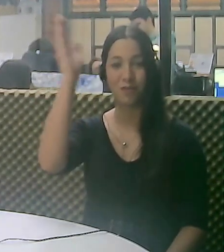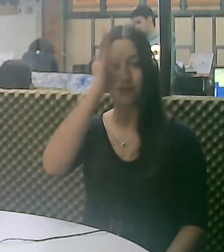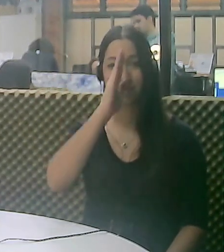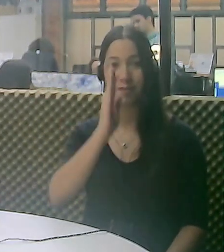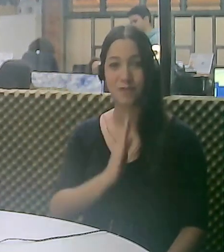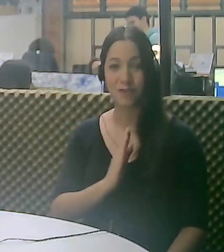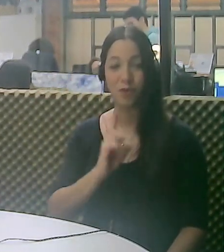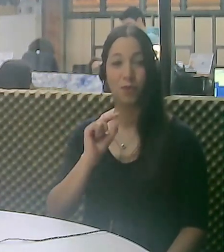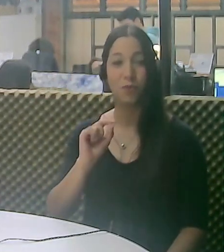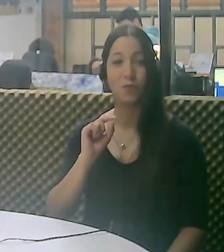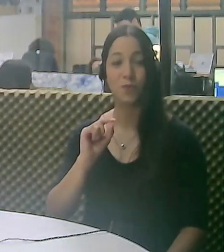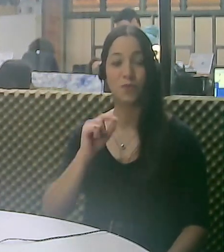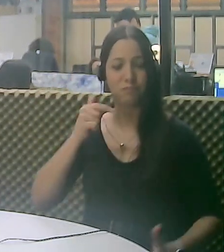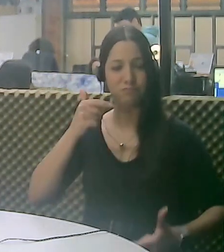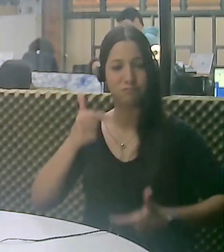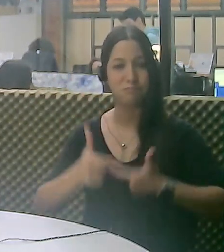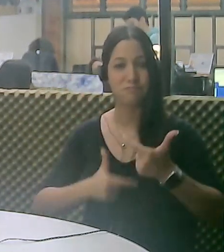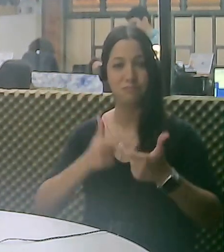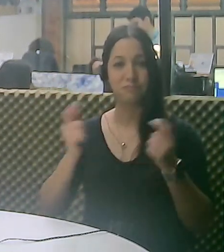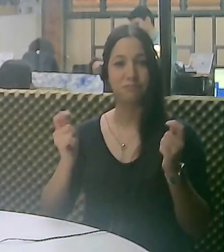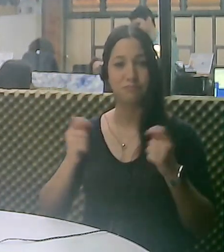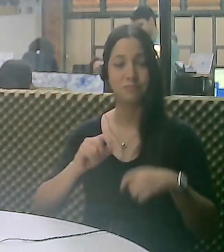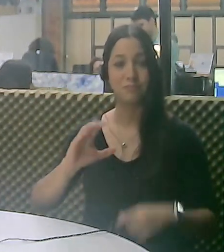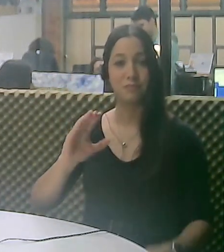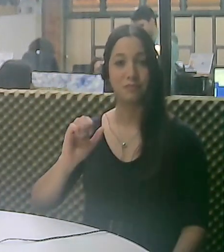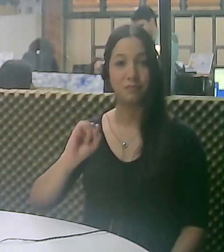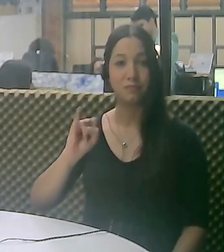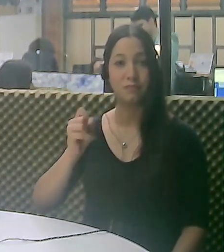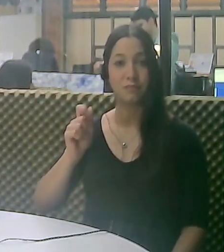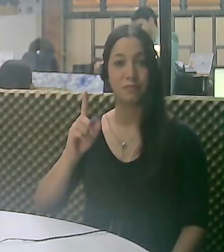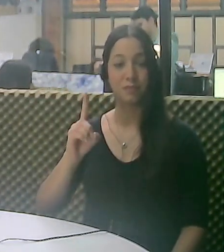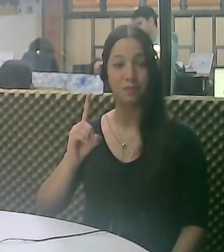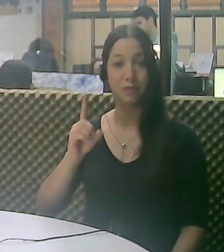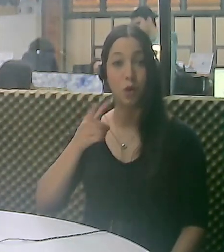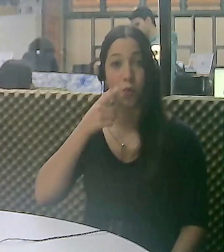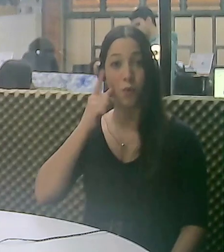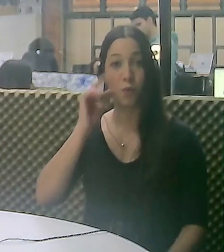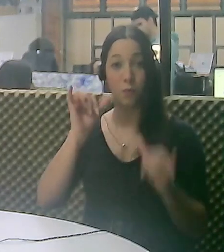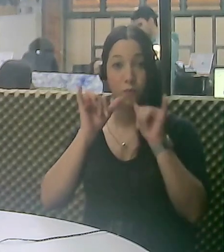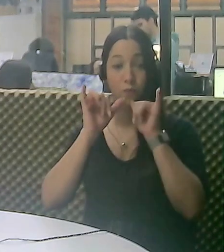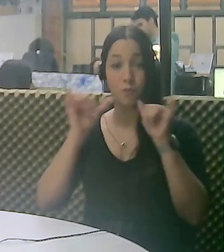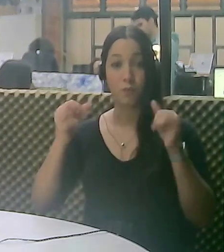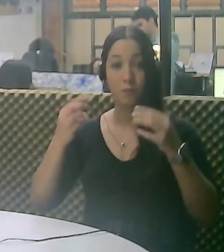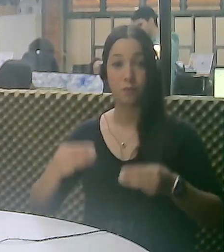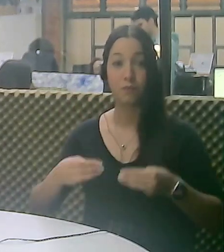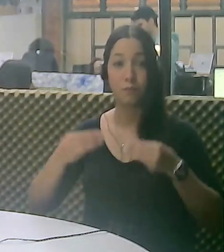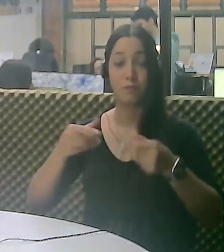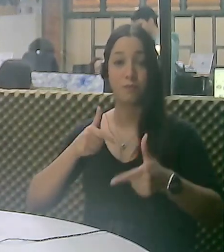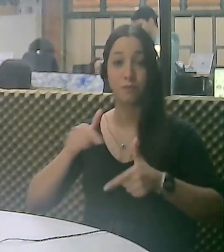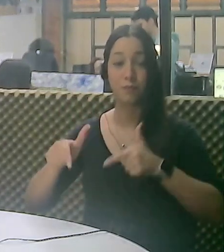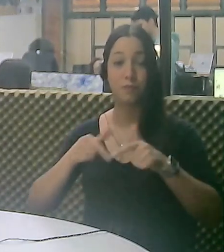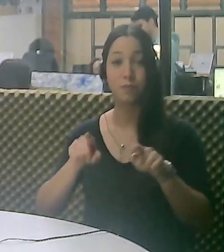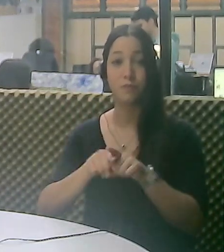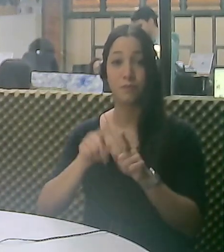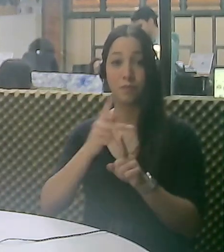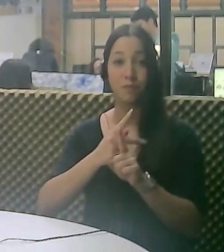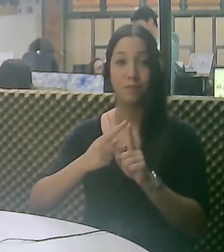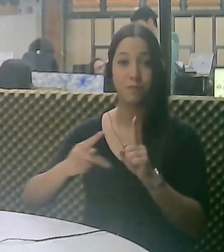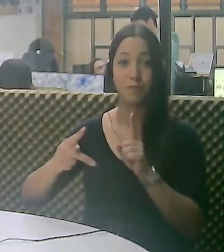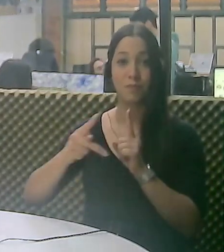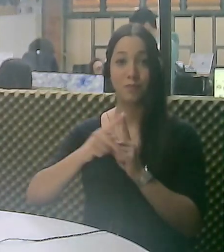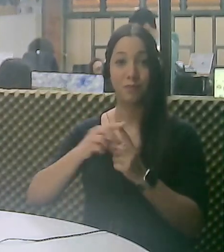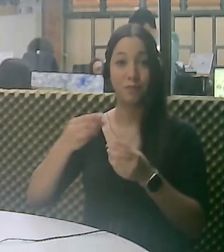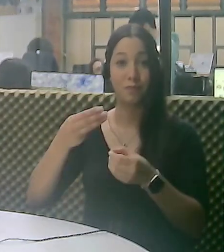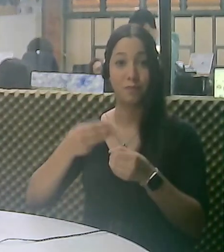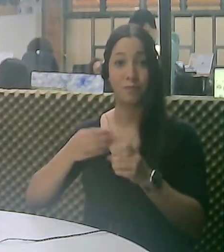geração de empregos. Dados do CAGED, divulgados ontem pelo Ministério do Trabalho e Previdência, revelaram que o município apresentou